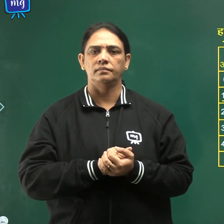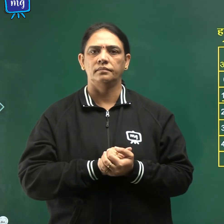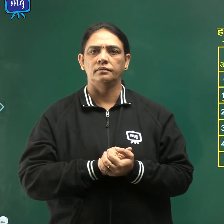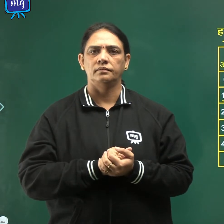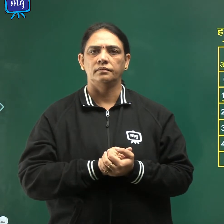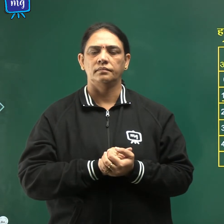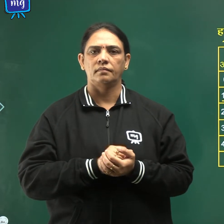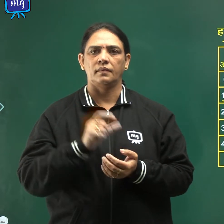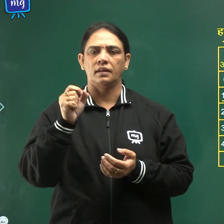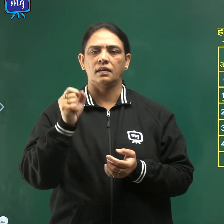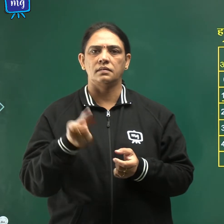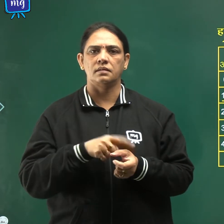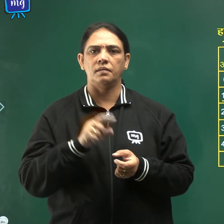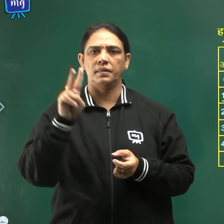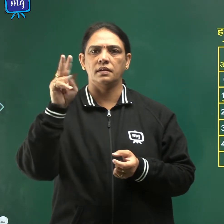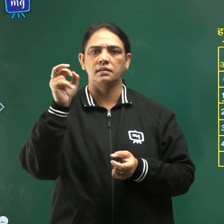10 से 20